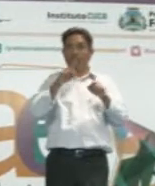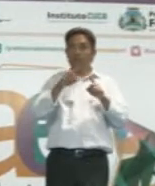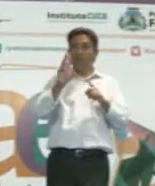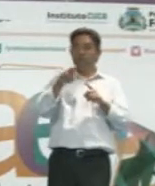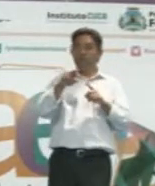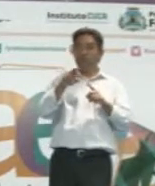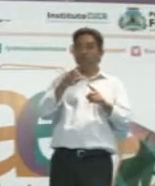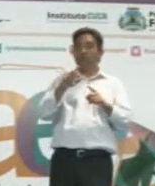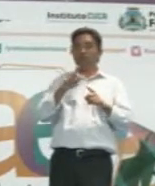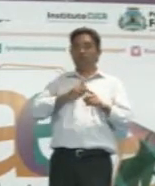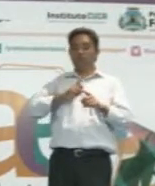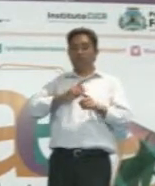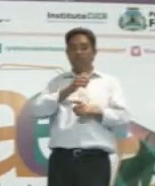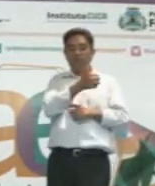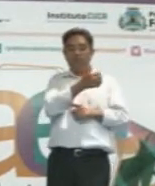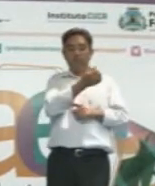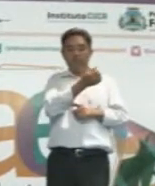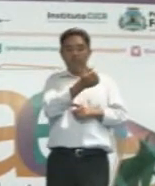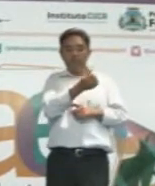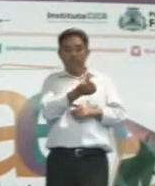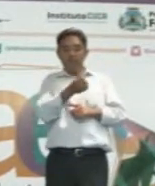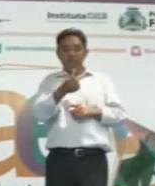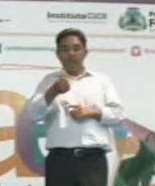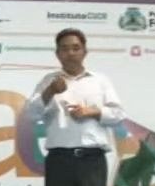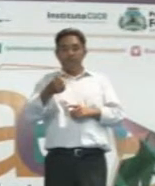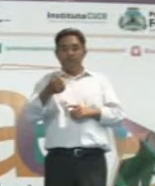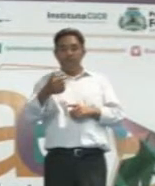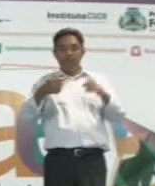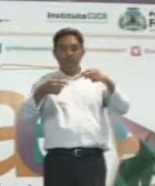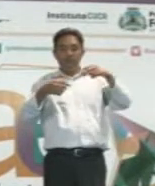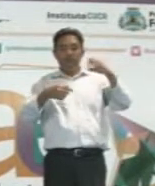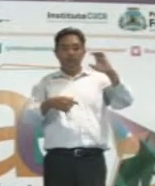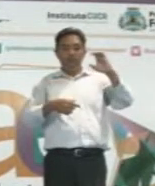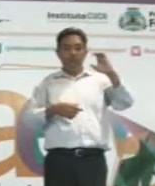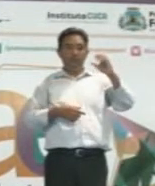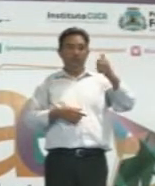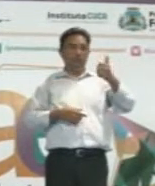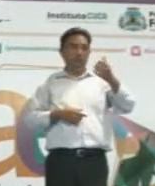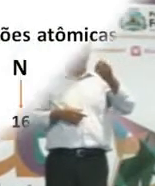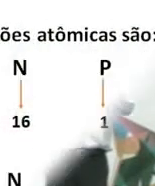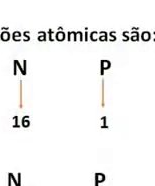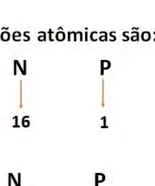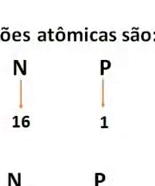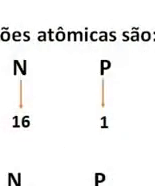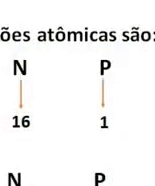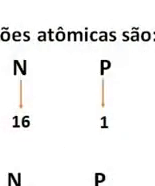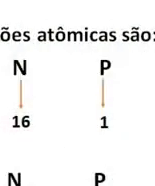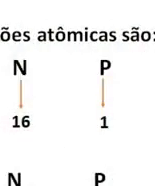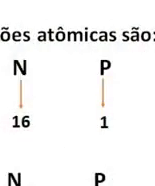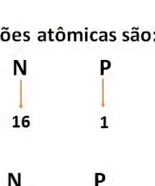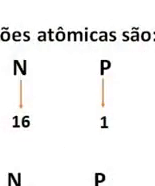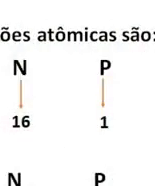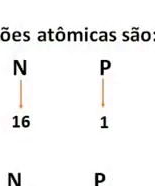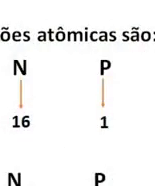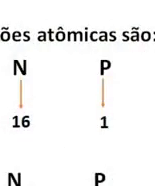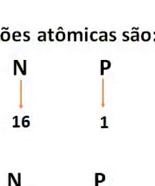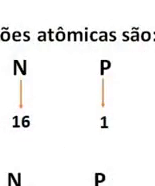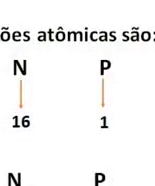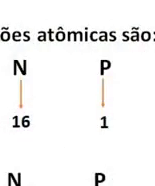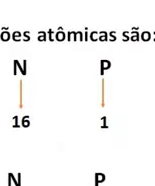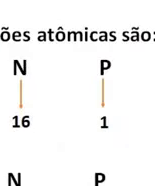razões atômicas 106, 16 e 1. Então, Titi, ó, o que é que eu tenho?